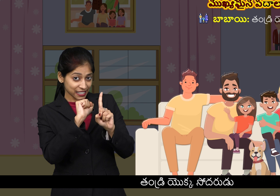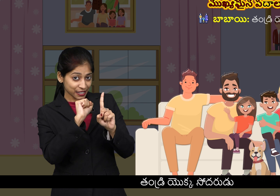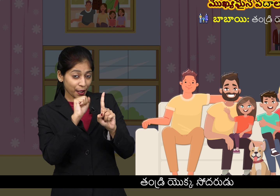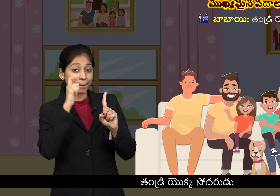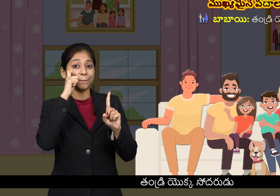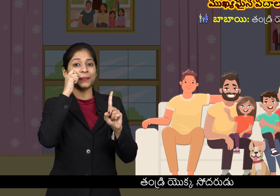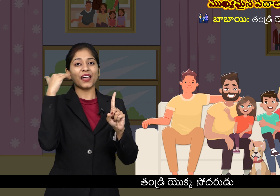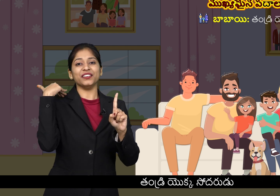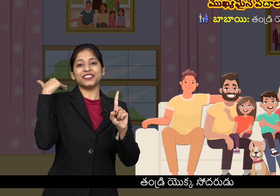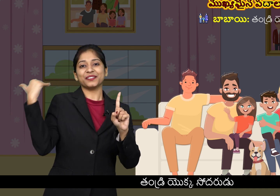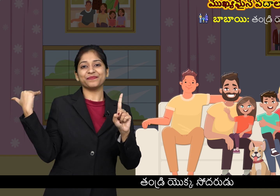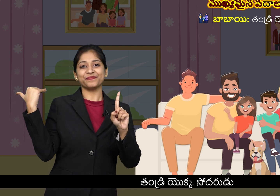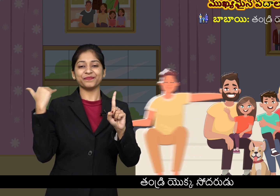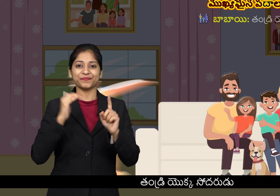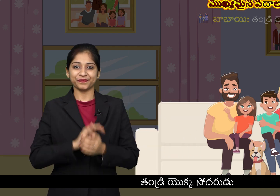తండ్రి యొక్క సోదరుడు.